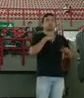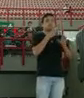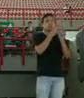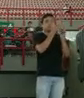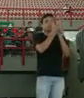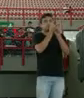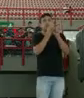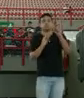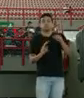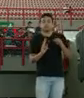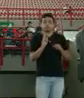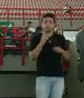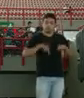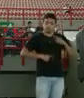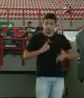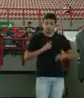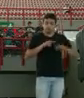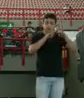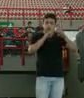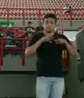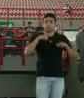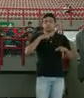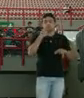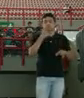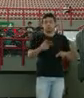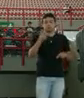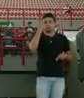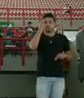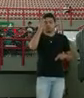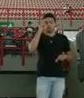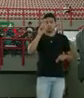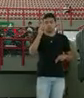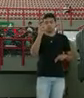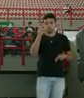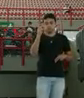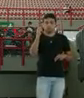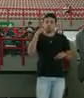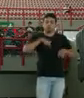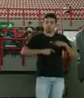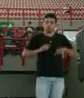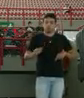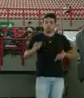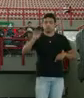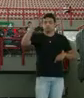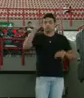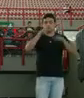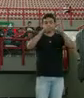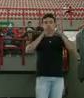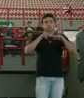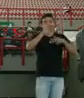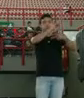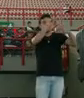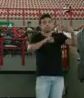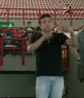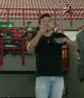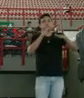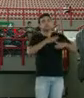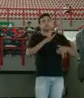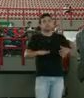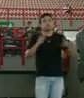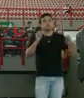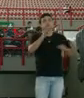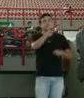somatotrófico. Ou simplesmente chame de hormônio do crescimento. Eu acho melhor também, né? Às vezes é o vestibular que não gosta. Às vezes ele